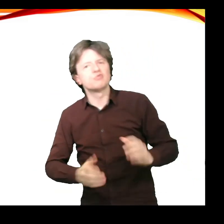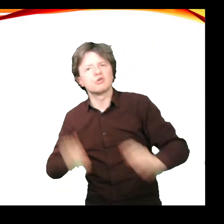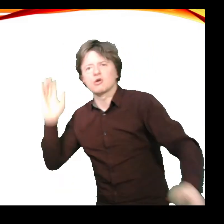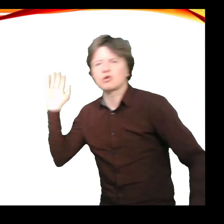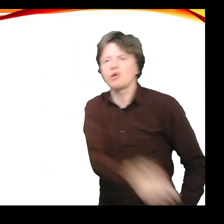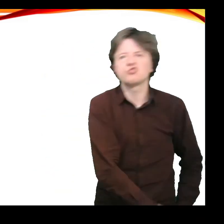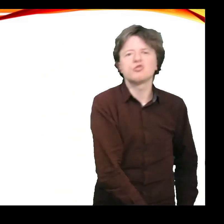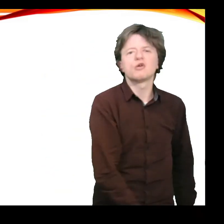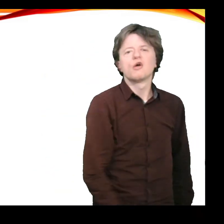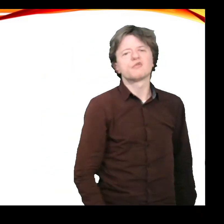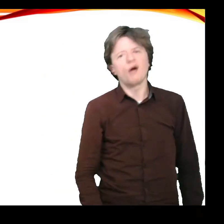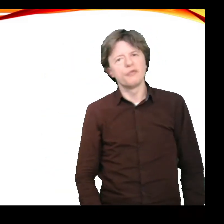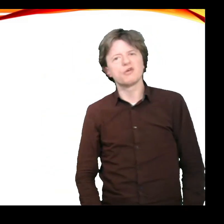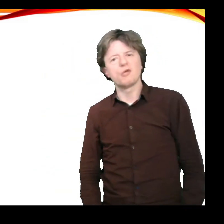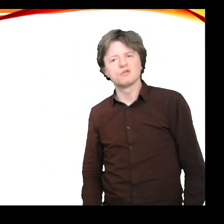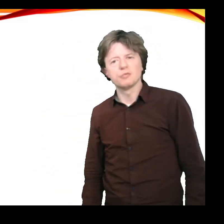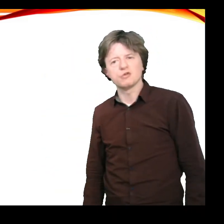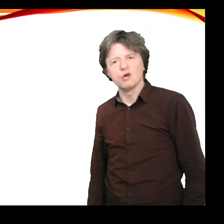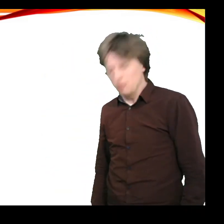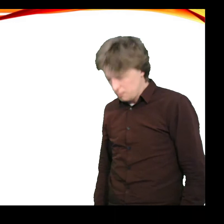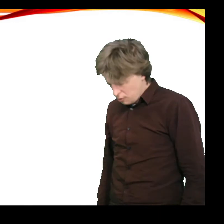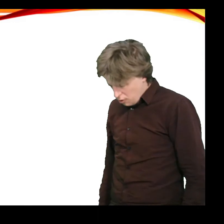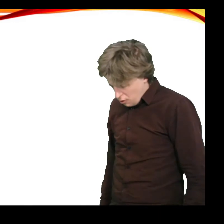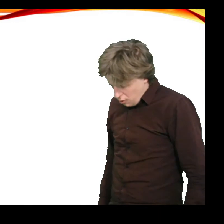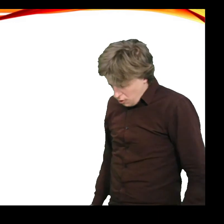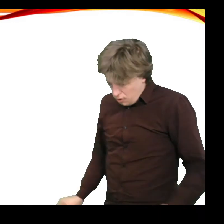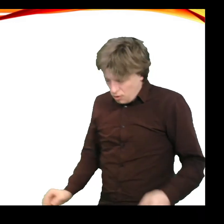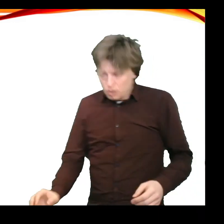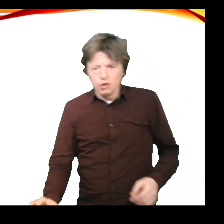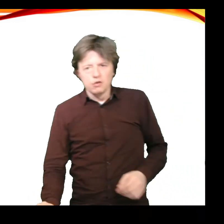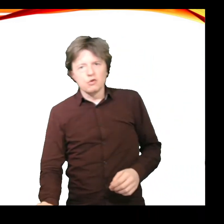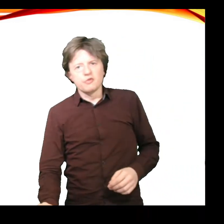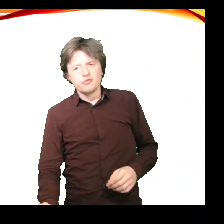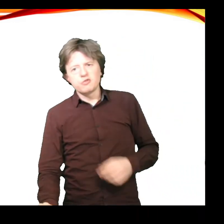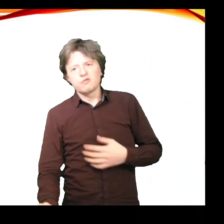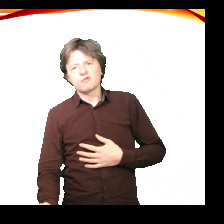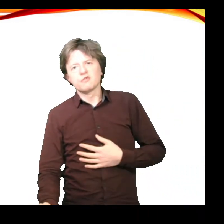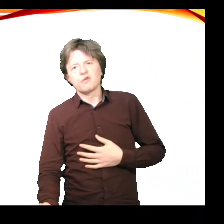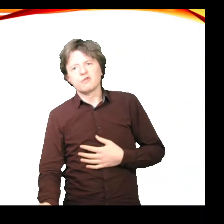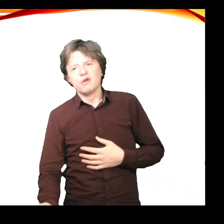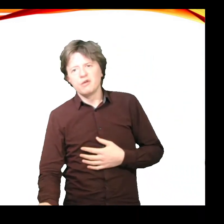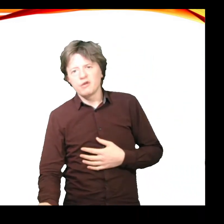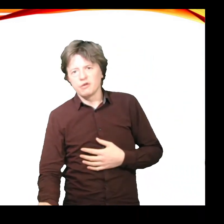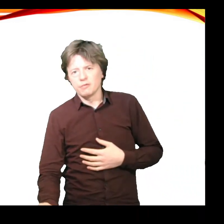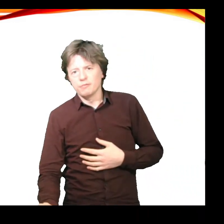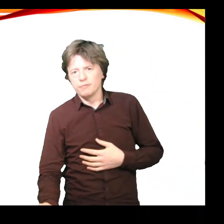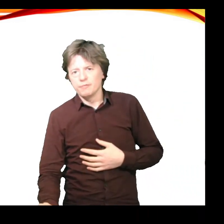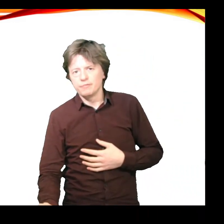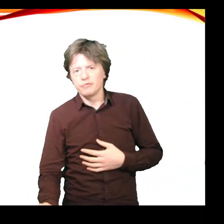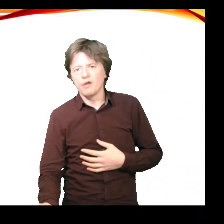de rotzooi van andere mensen op te ruimen. Door de voeten te wassen van zijn leerlingen. Nou,